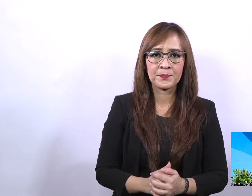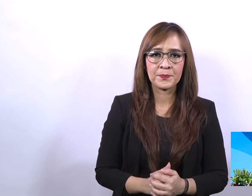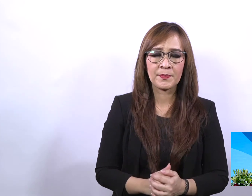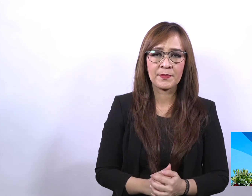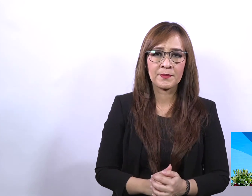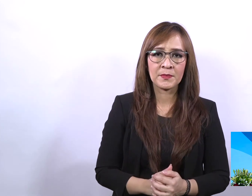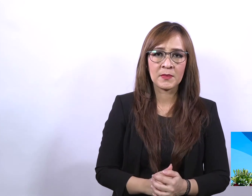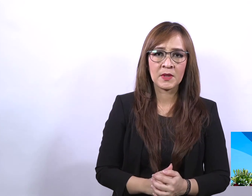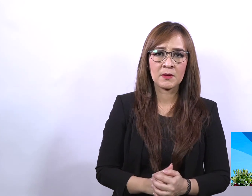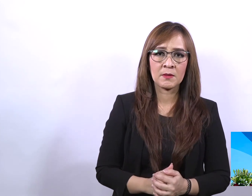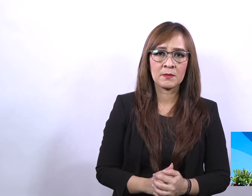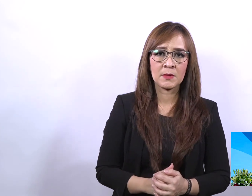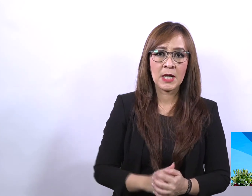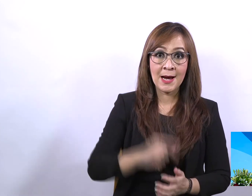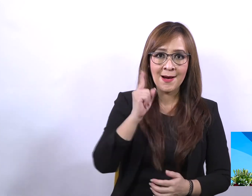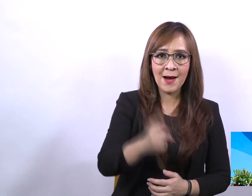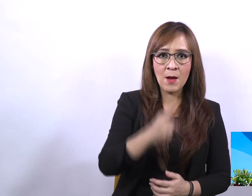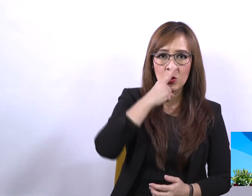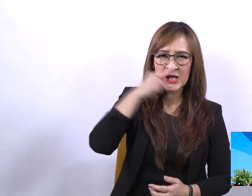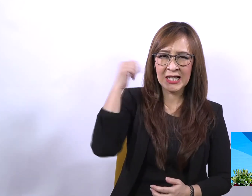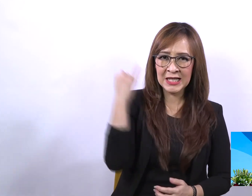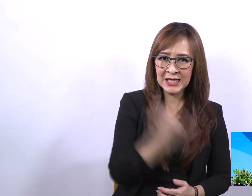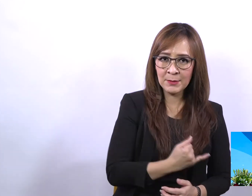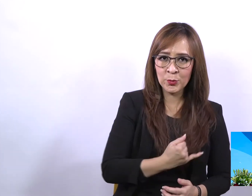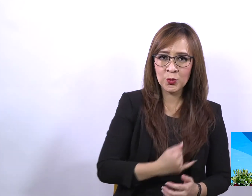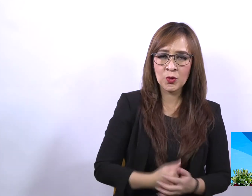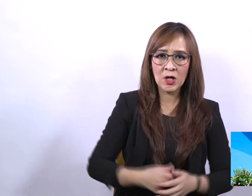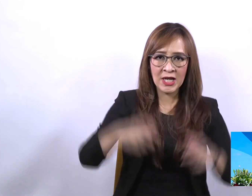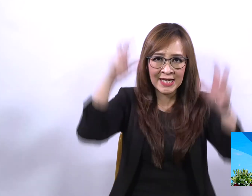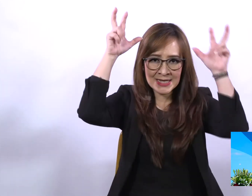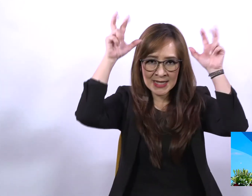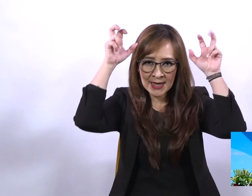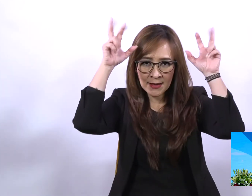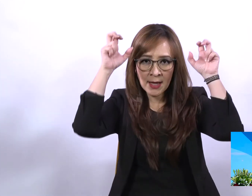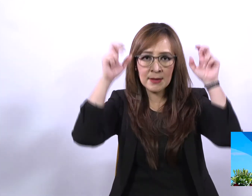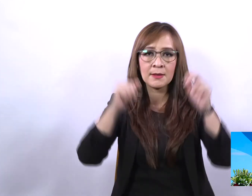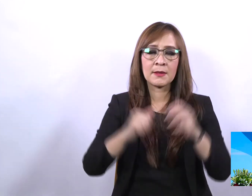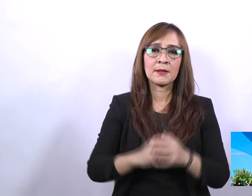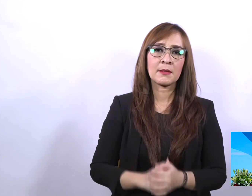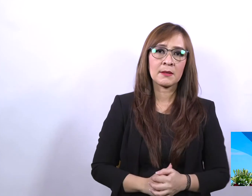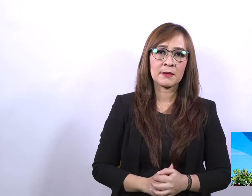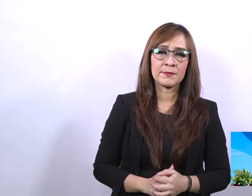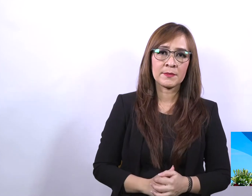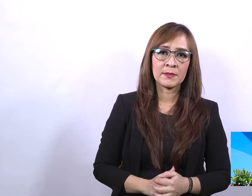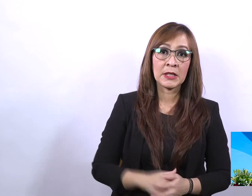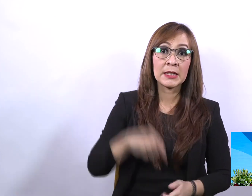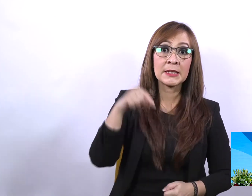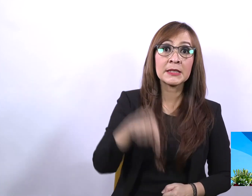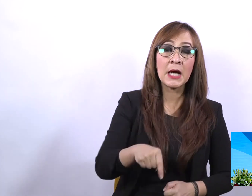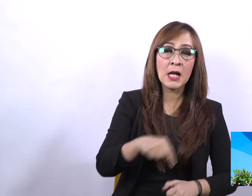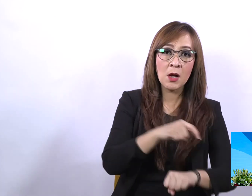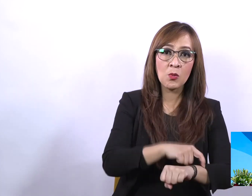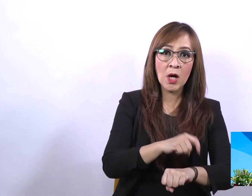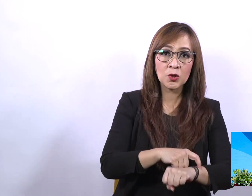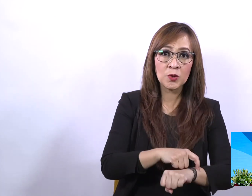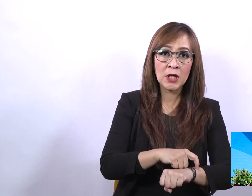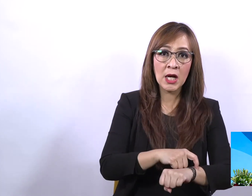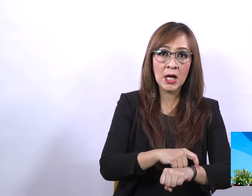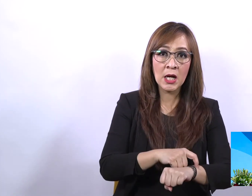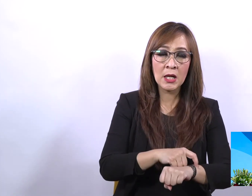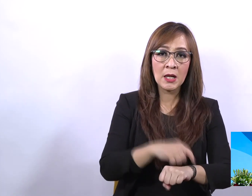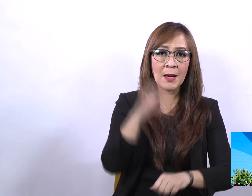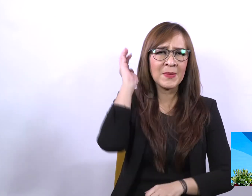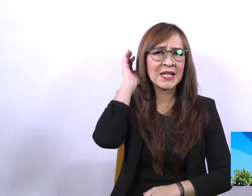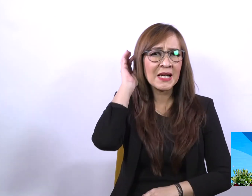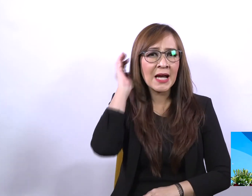tapi Ya saya tahu poros saya melayani tertipu Setan kau ini saatnya Hai aku membiarkan suara Roh